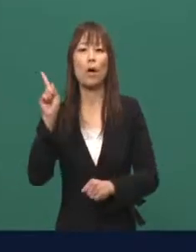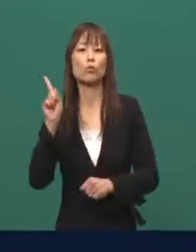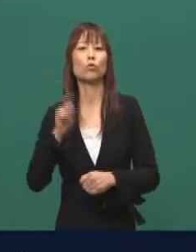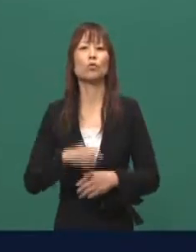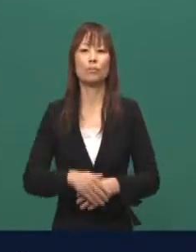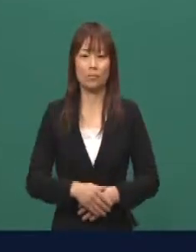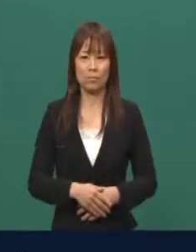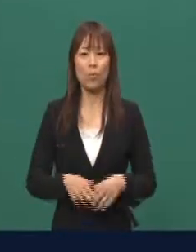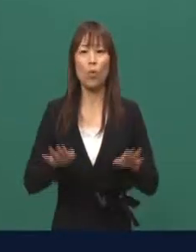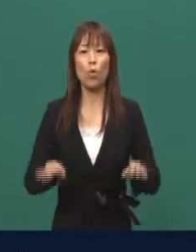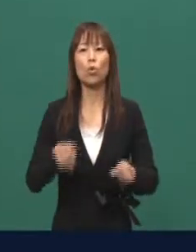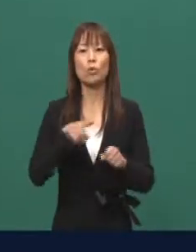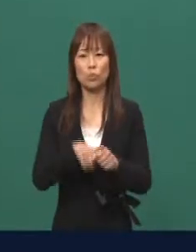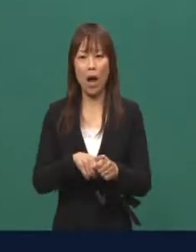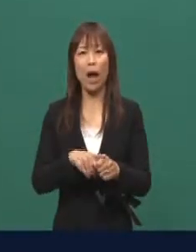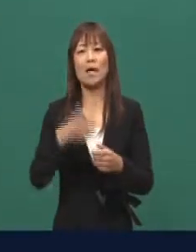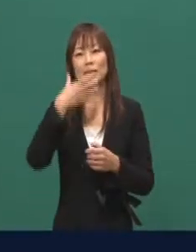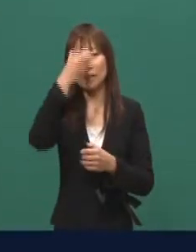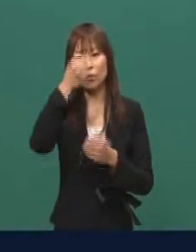ものです。